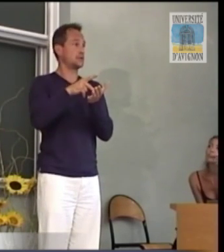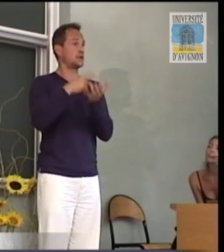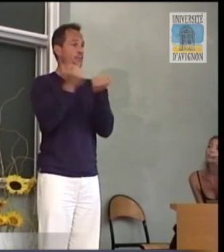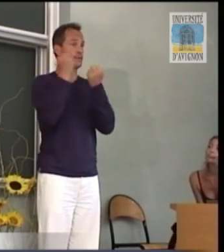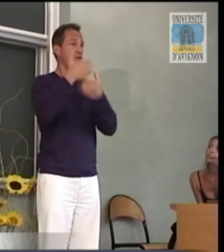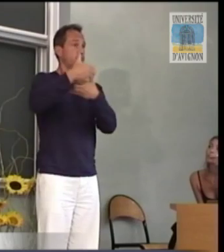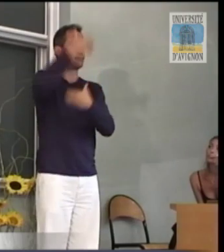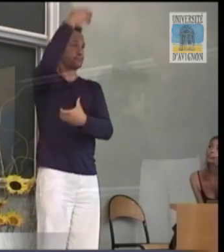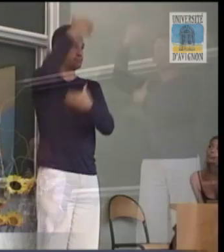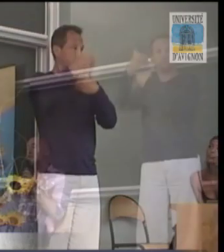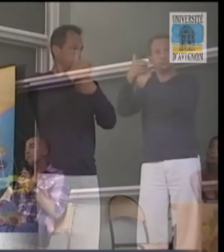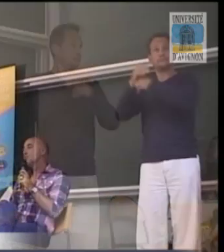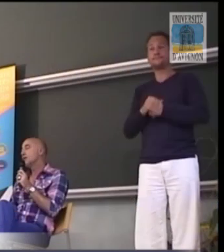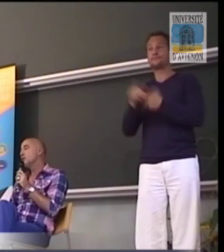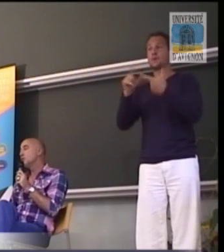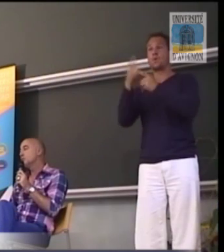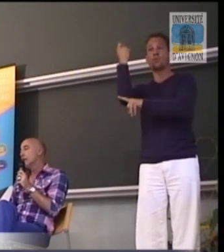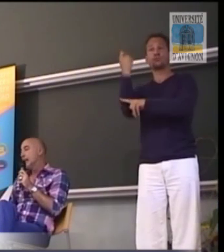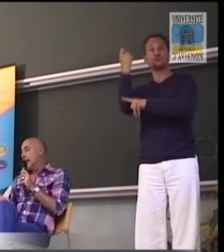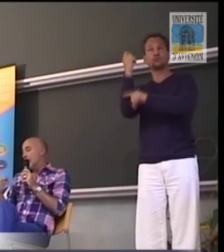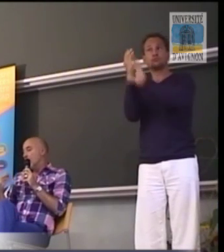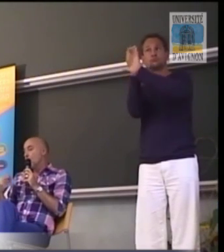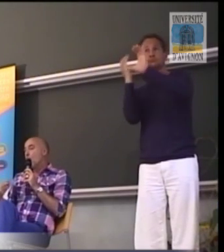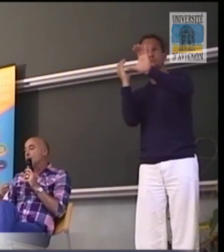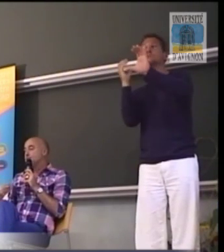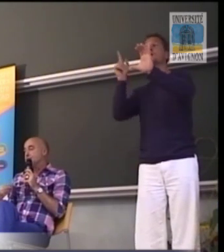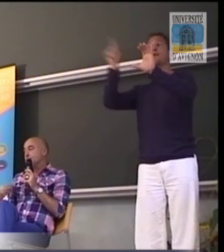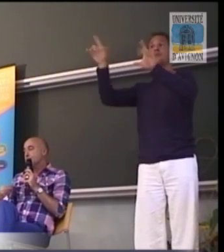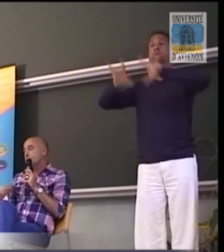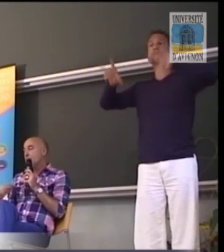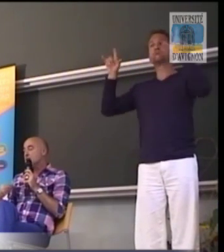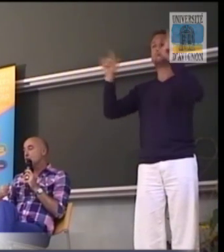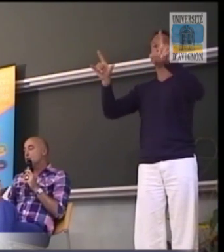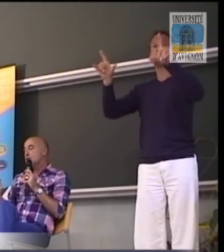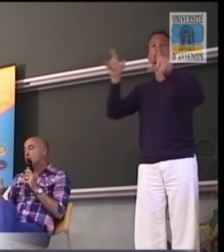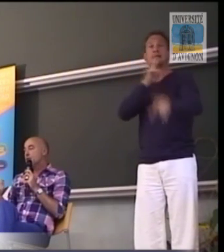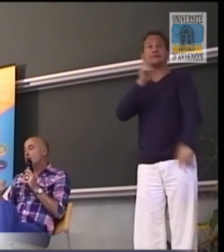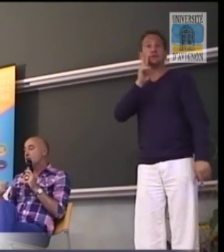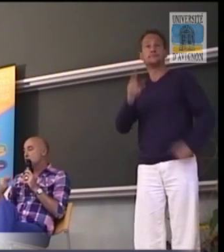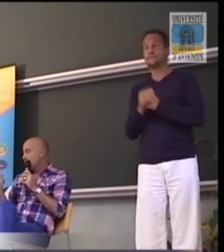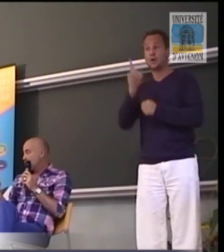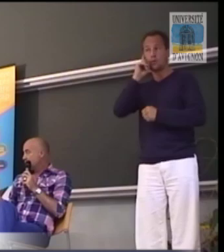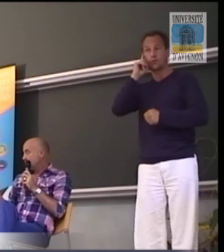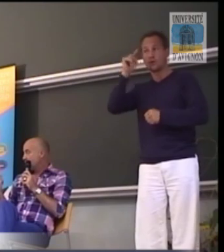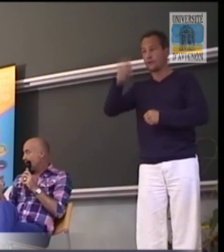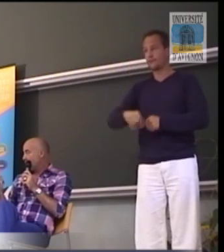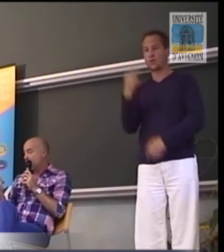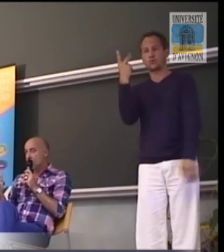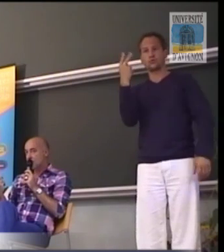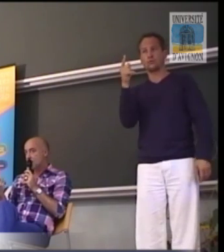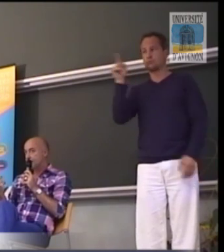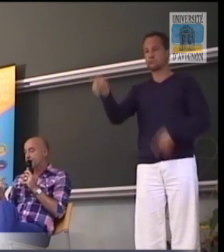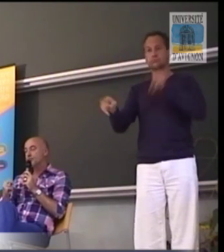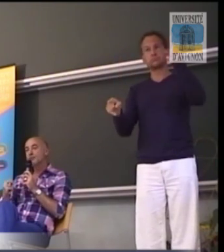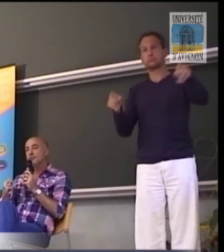fait les flancs de bus sur les bus d'Avignon. Pourquoi ? Parce qu'il faut travailler sur les deux côtés en